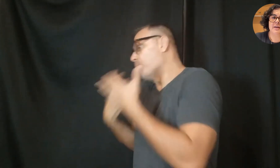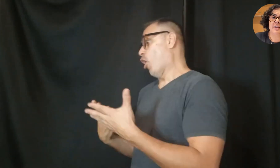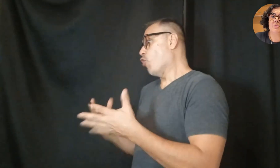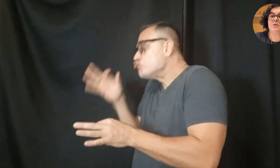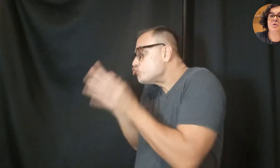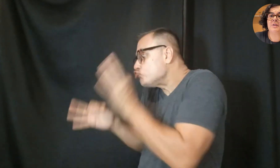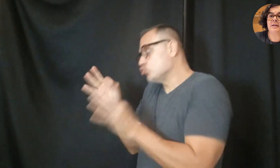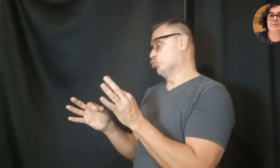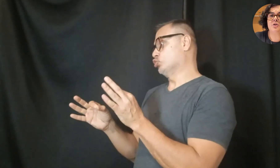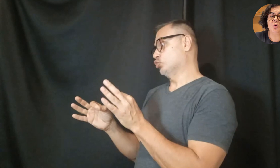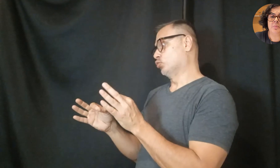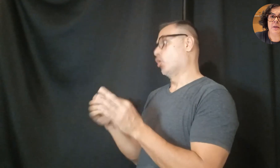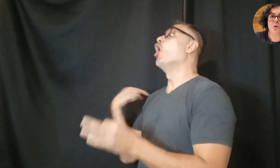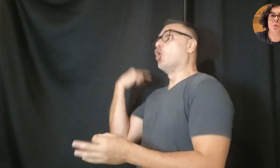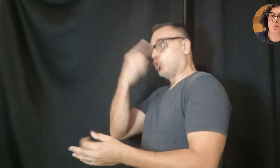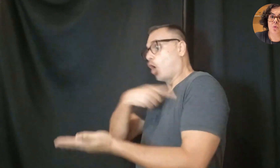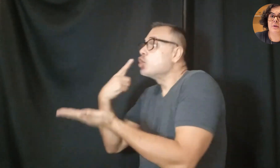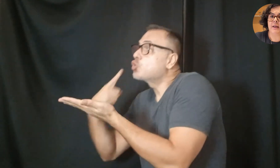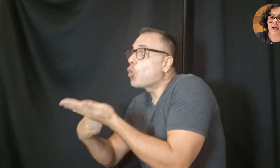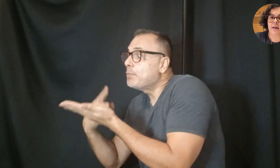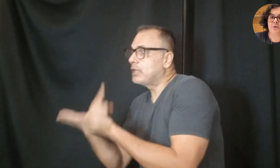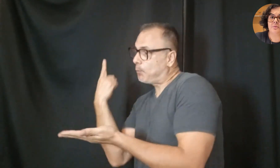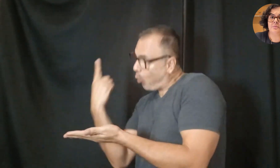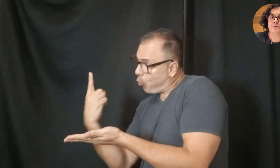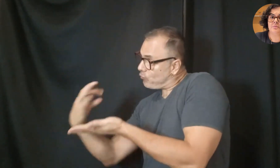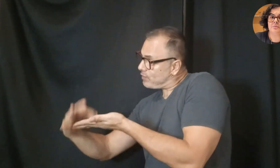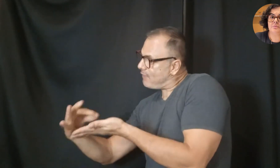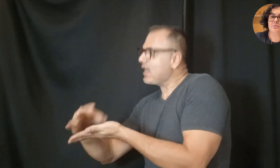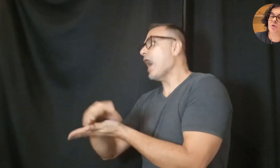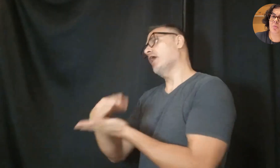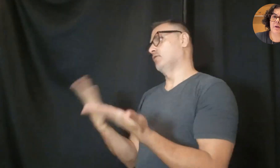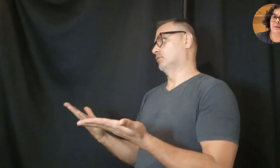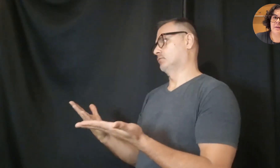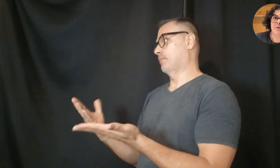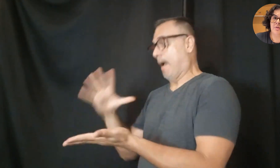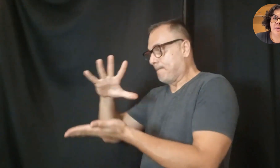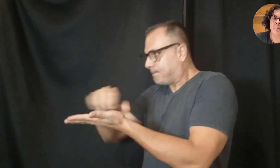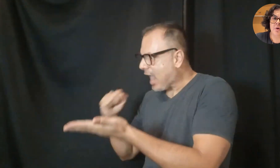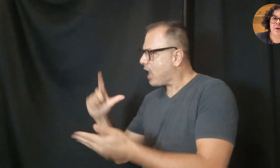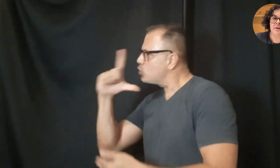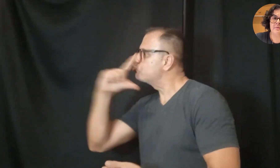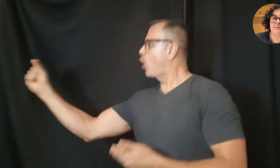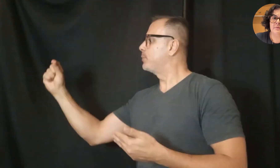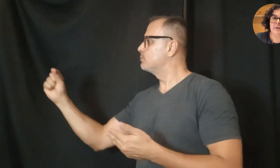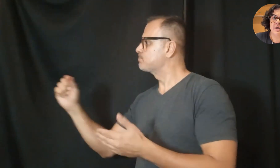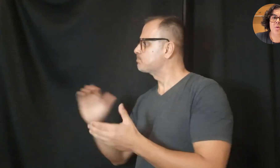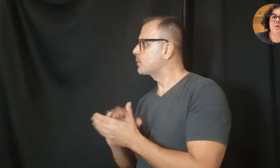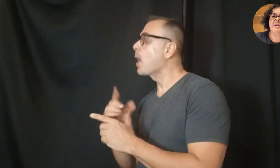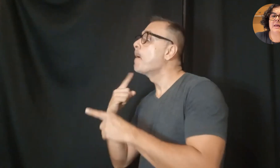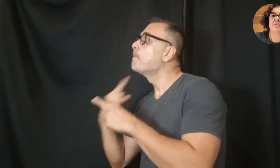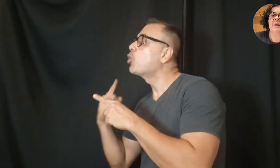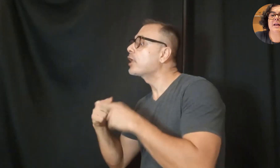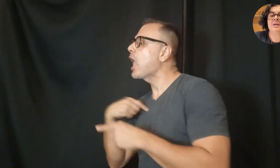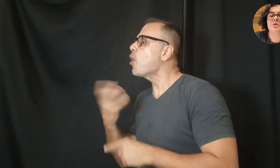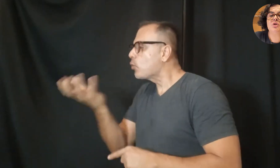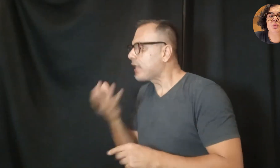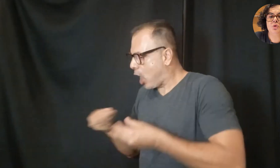Não ajustaste comigo 1 denário? Toma o que é teu e vai embora, pois quero dar a este